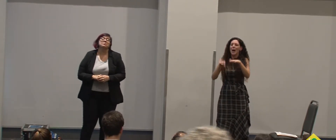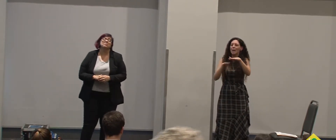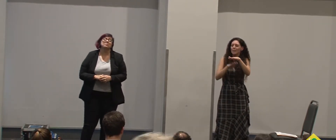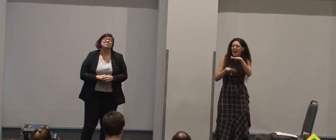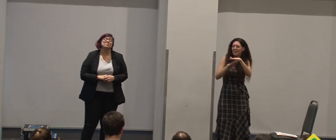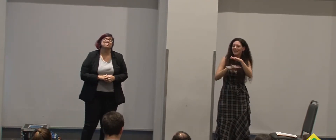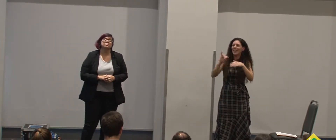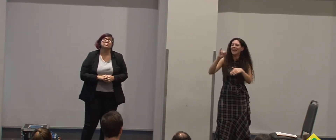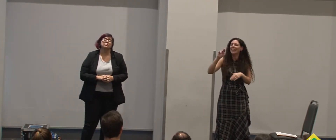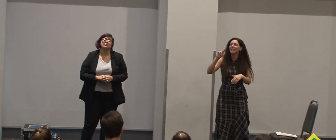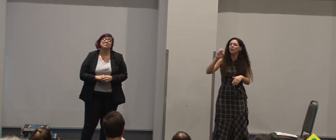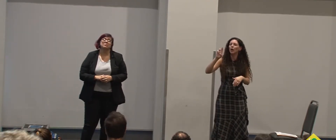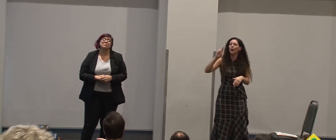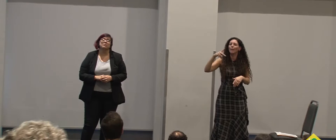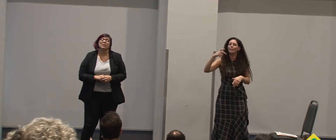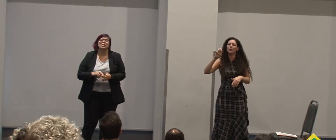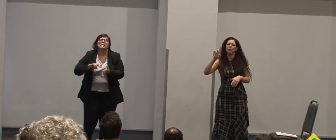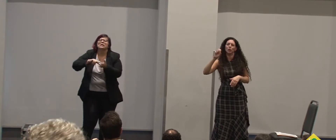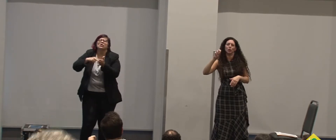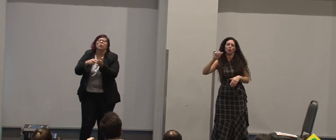escrita.